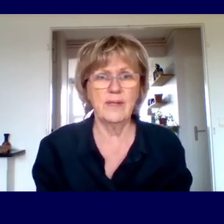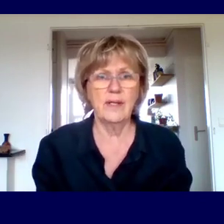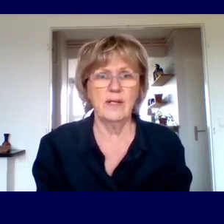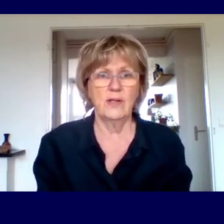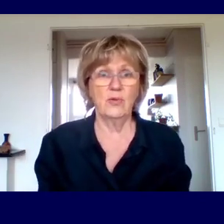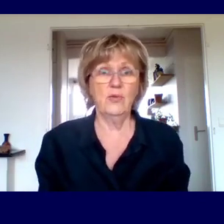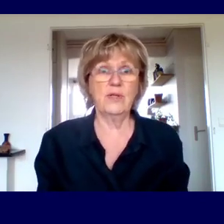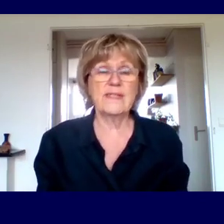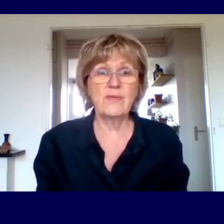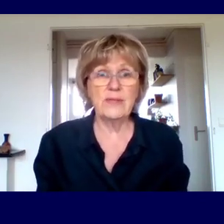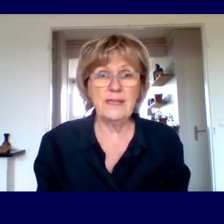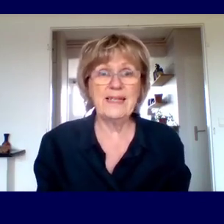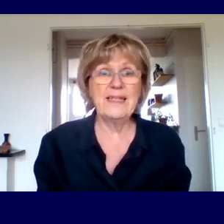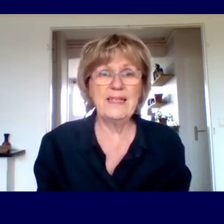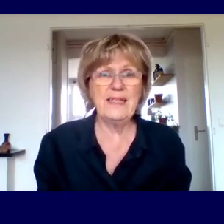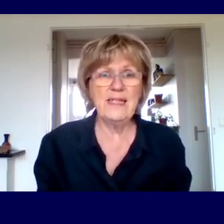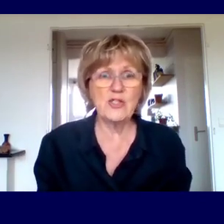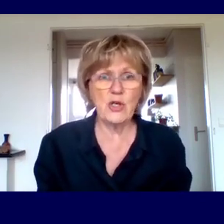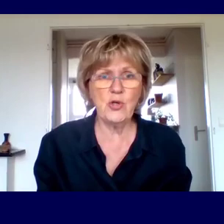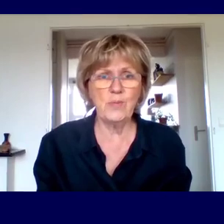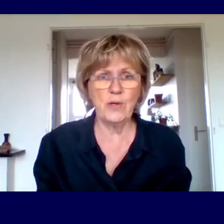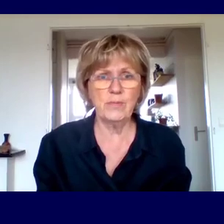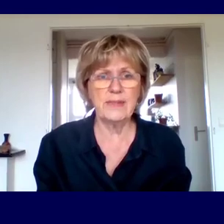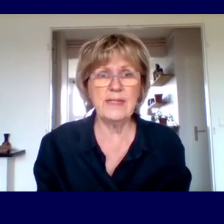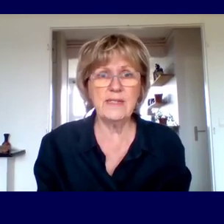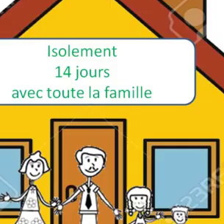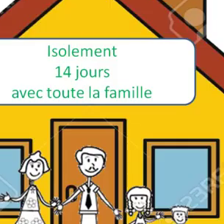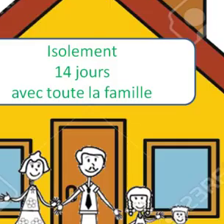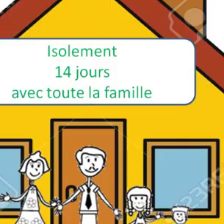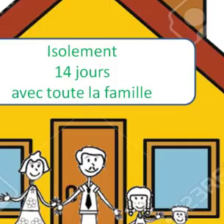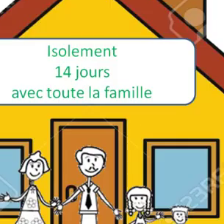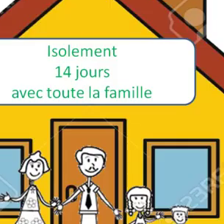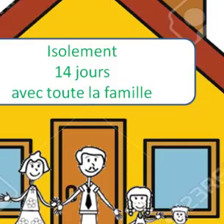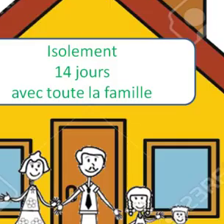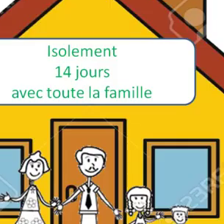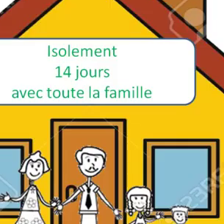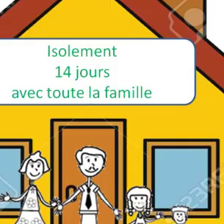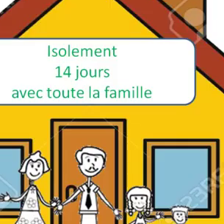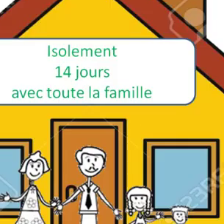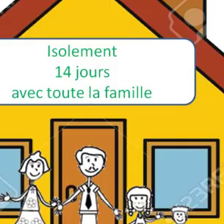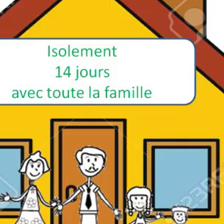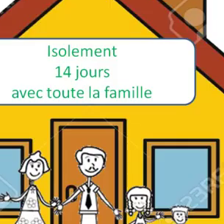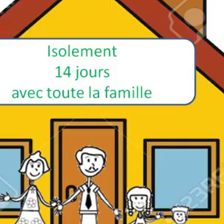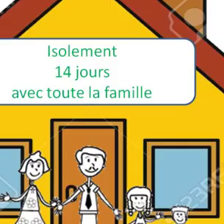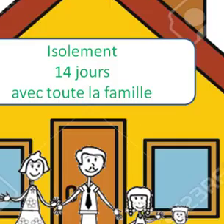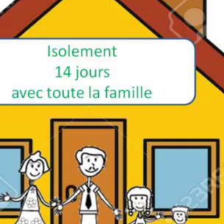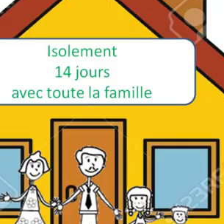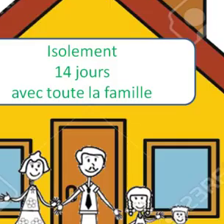donc ça veut dire isolement isolement c'est resté dans la maison c'est ne pas sortir